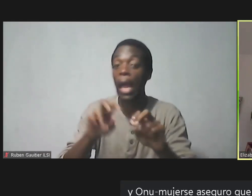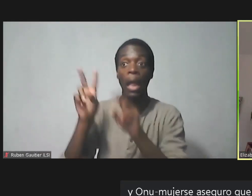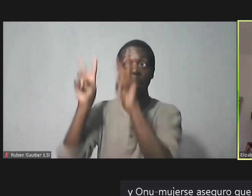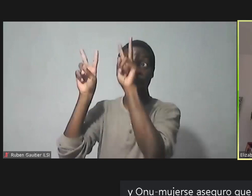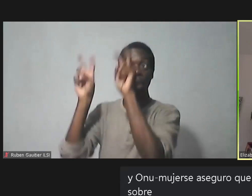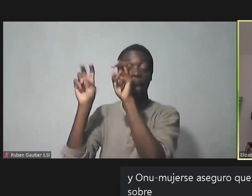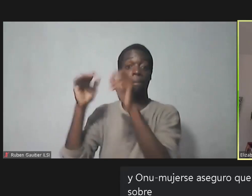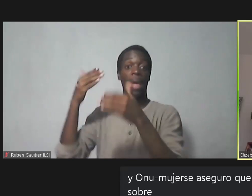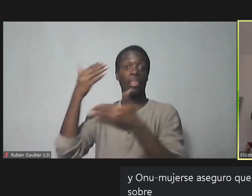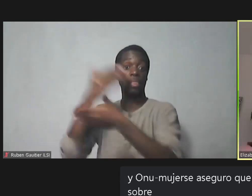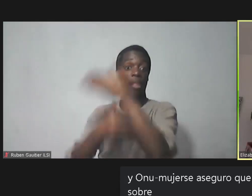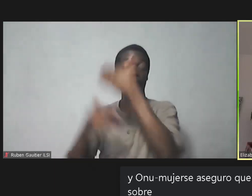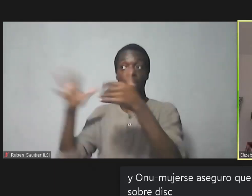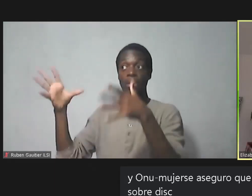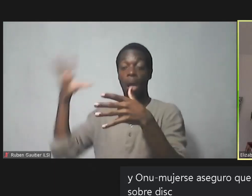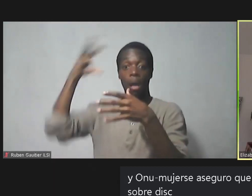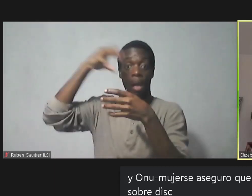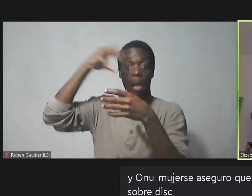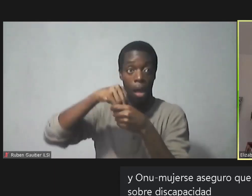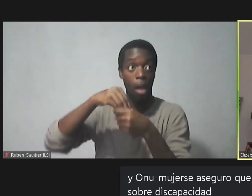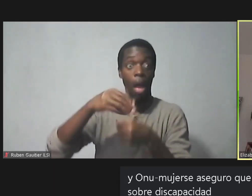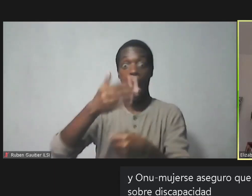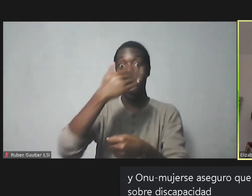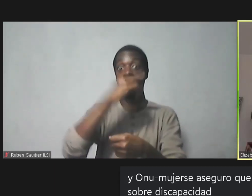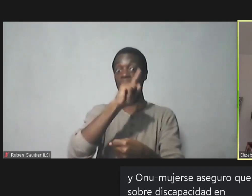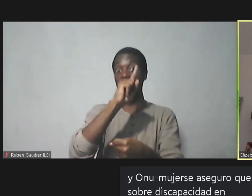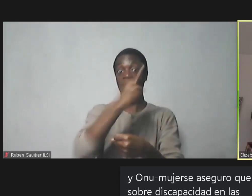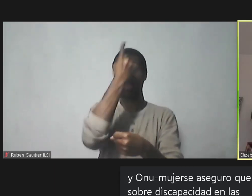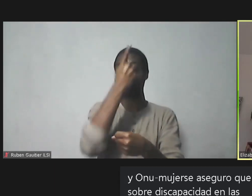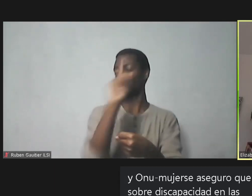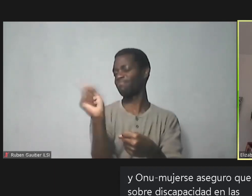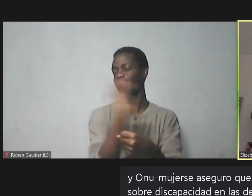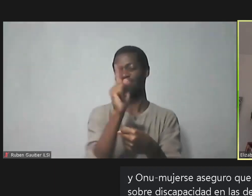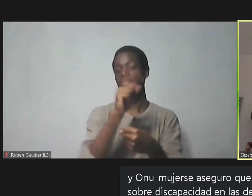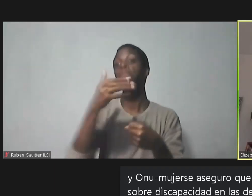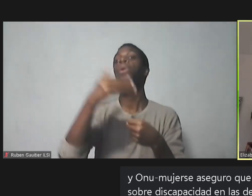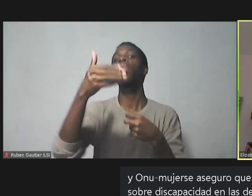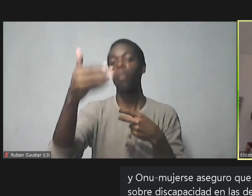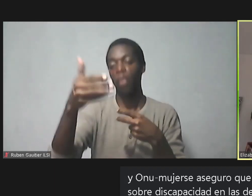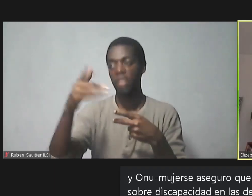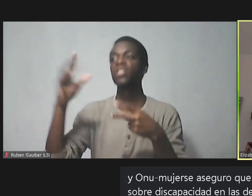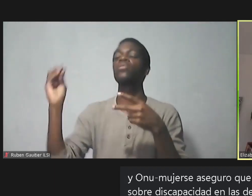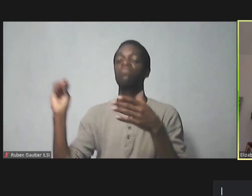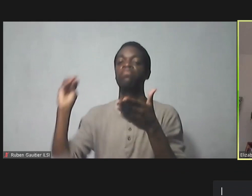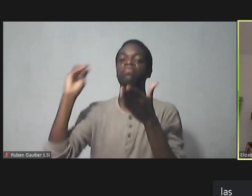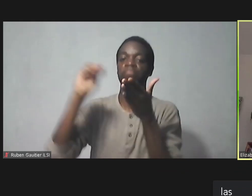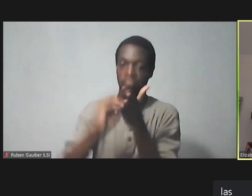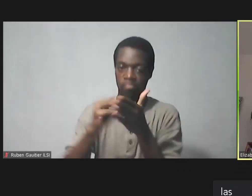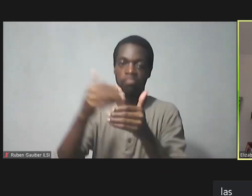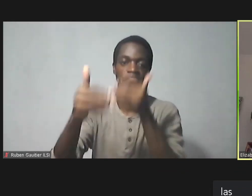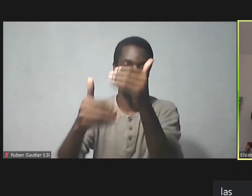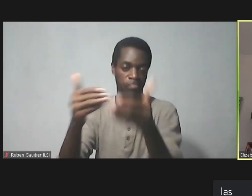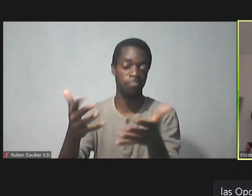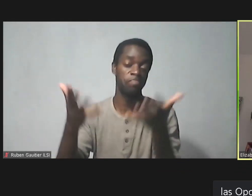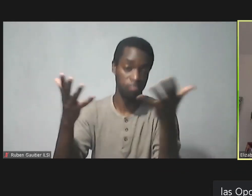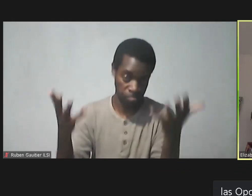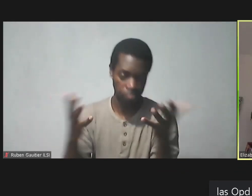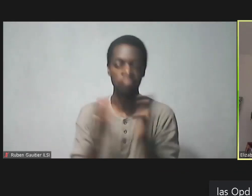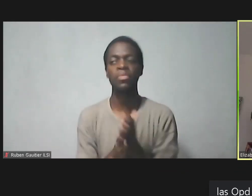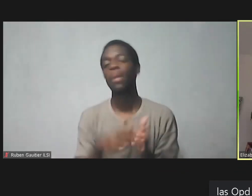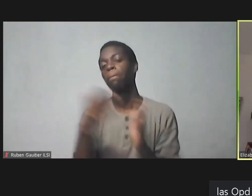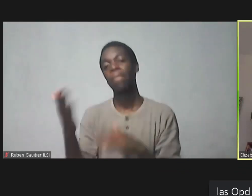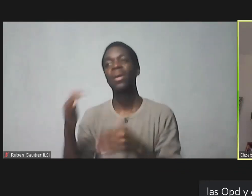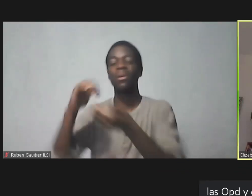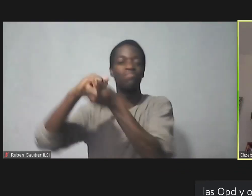encuestas. So, vamos a ver. También las OPD y otras organizaciones, ONG, otros